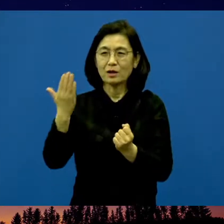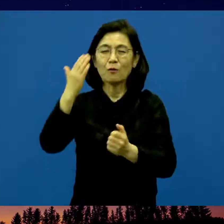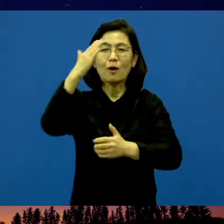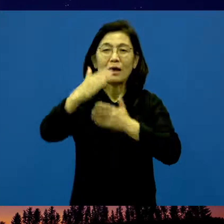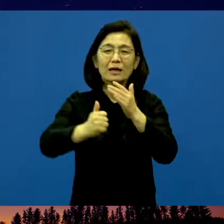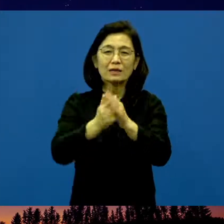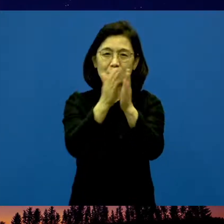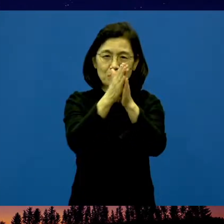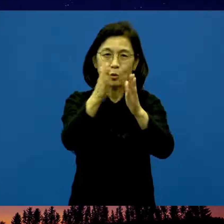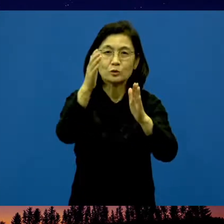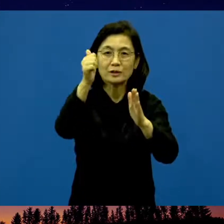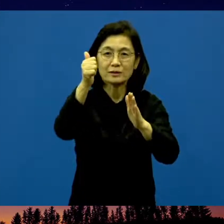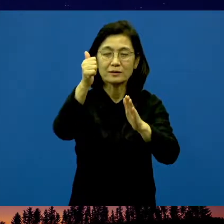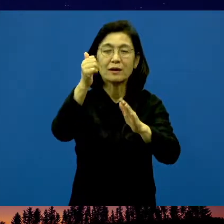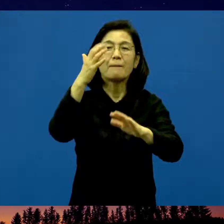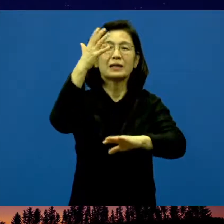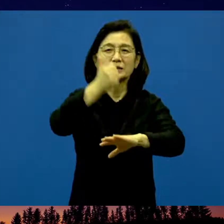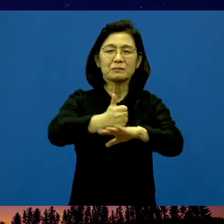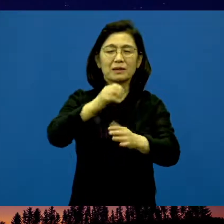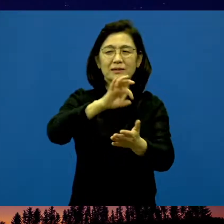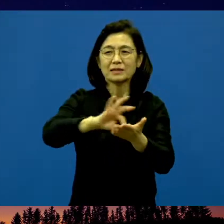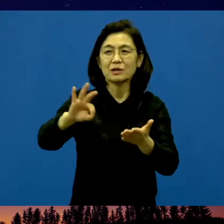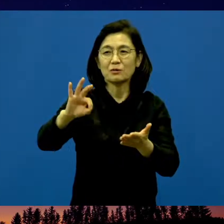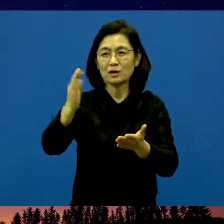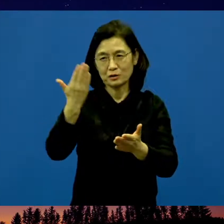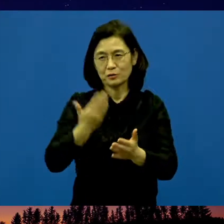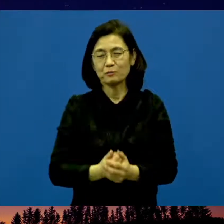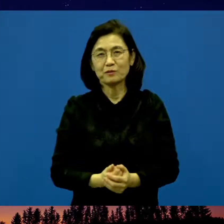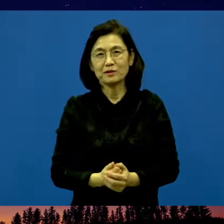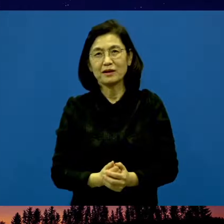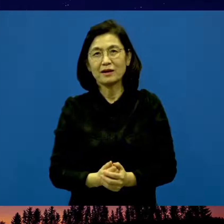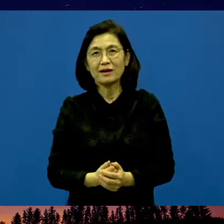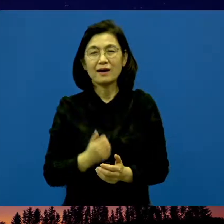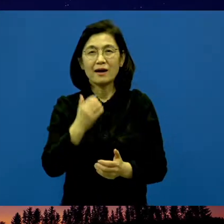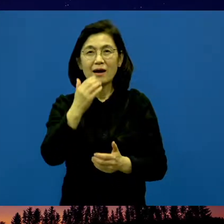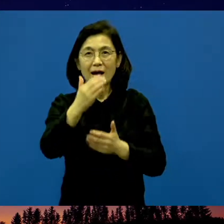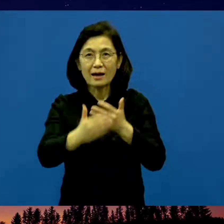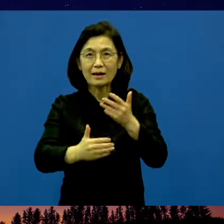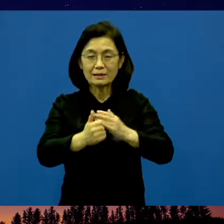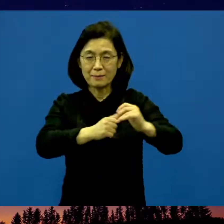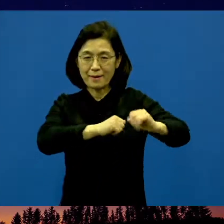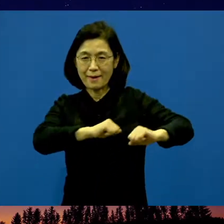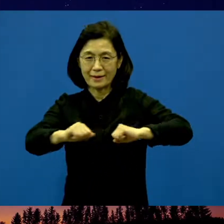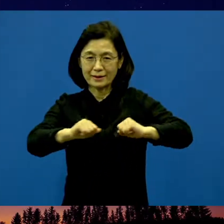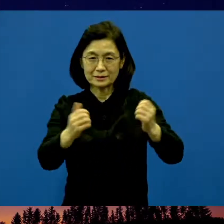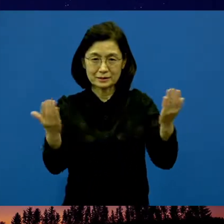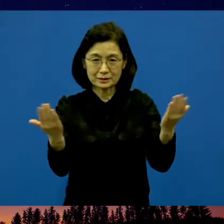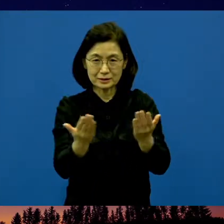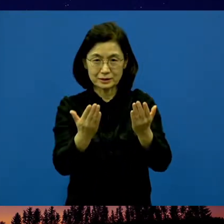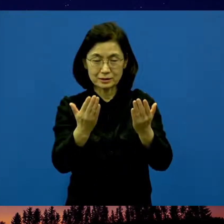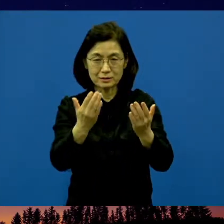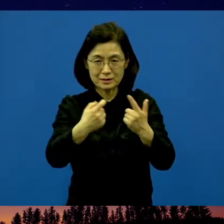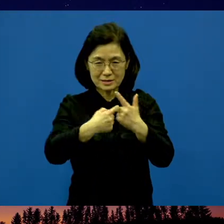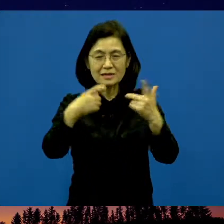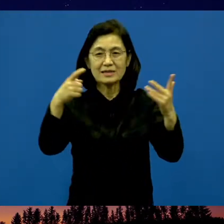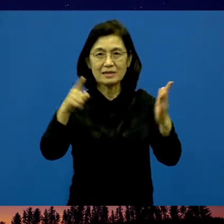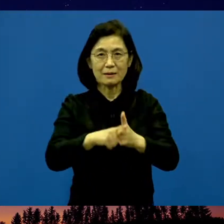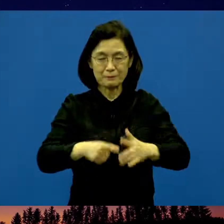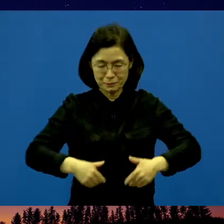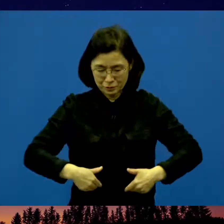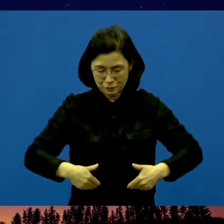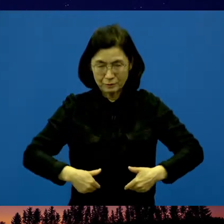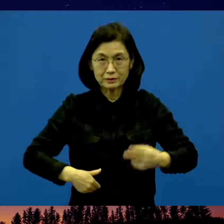자라감의 중요한 것은 결국은 하나님의 주도하심이에요. 하나님이 하시는 일들을 우리가 이해해야 되는데 13절의